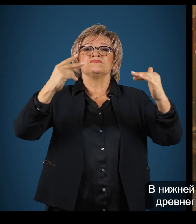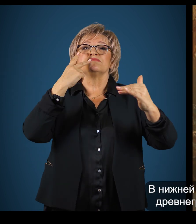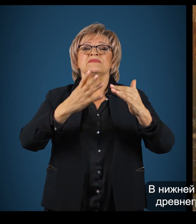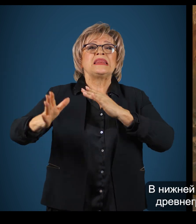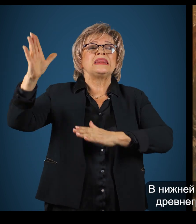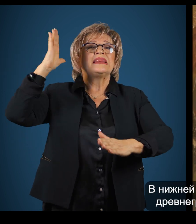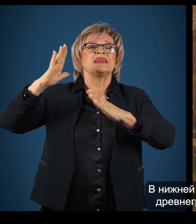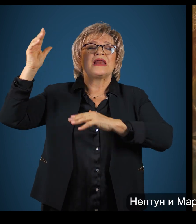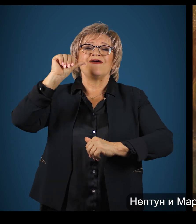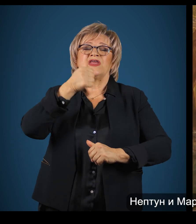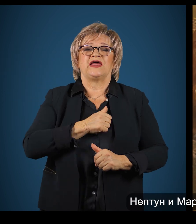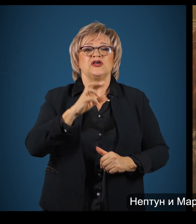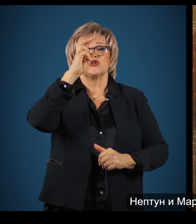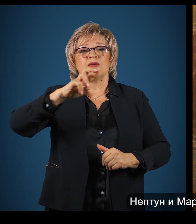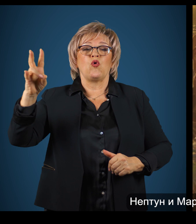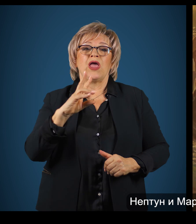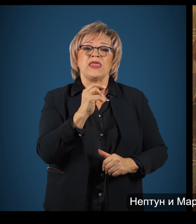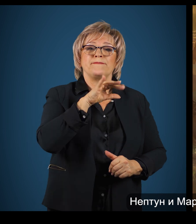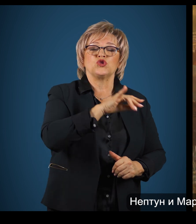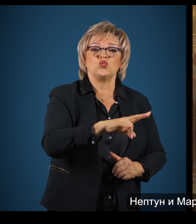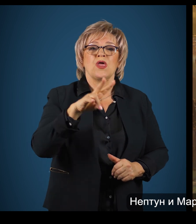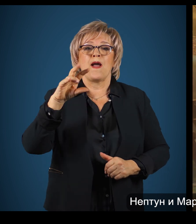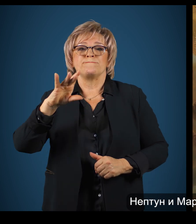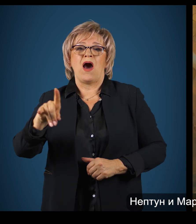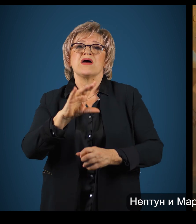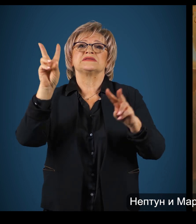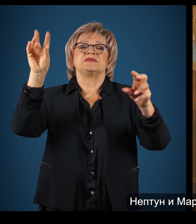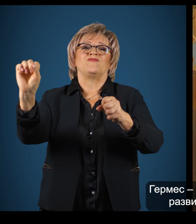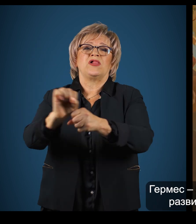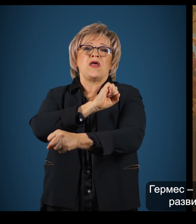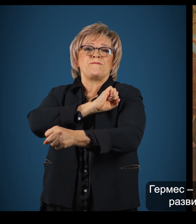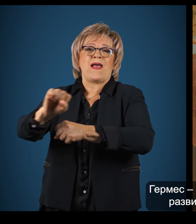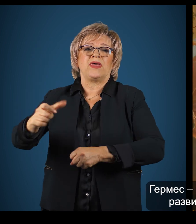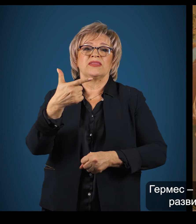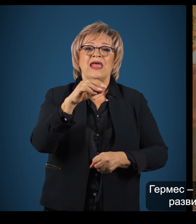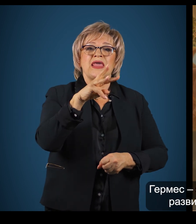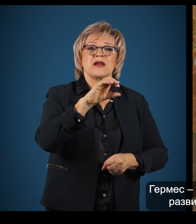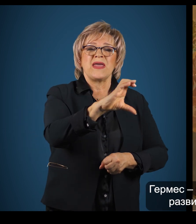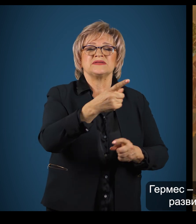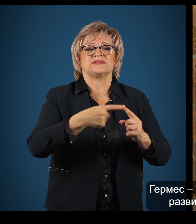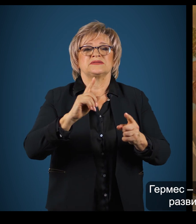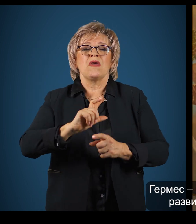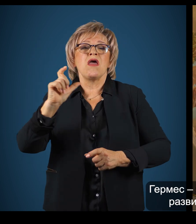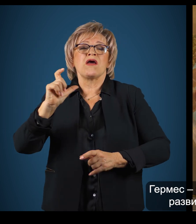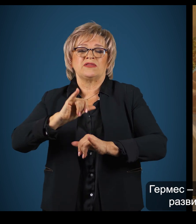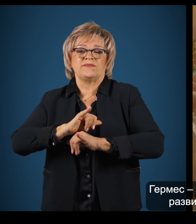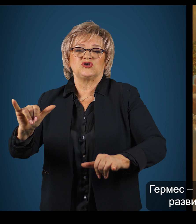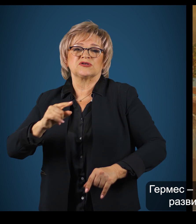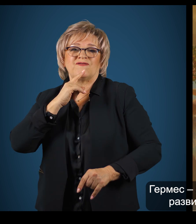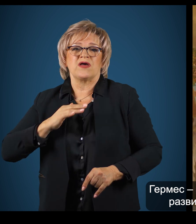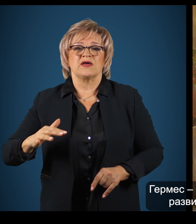древнегреческие боги Нептун и Марс символы побед Гермес экономического развития